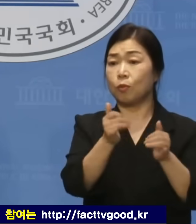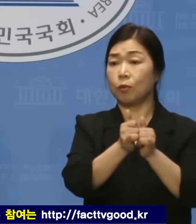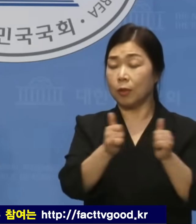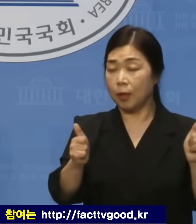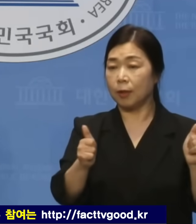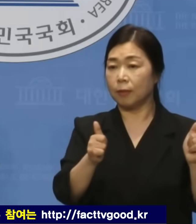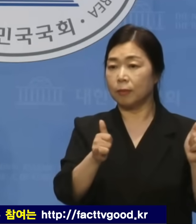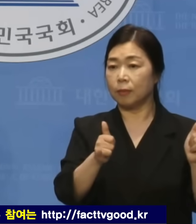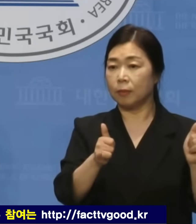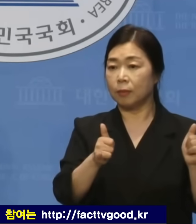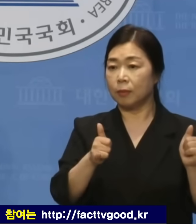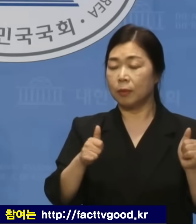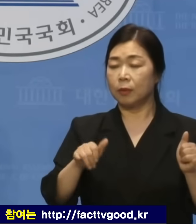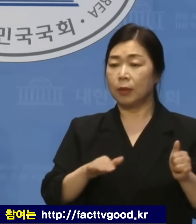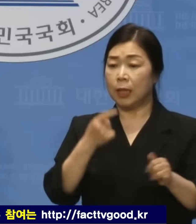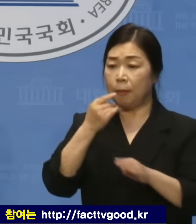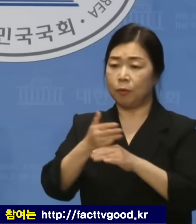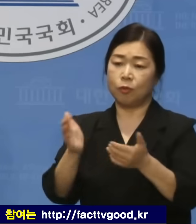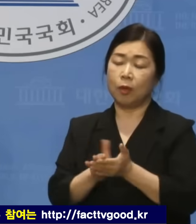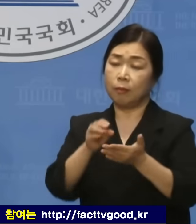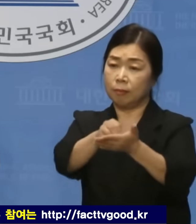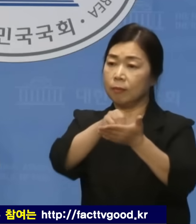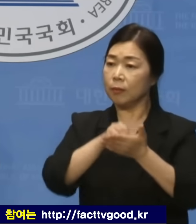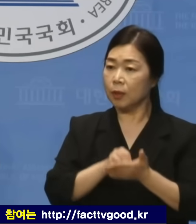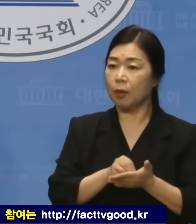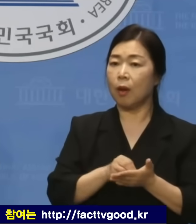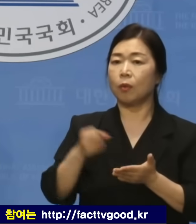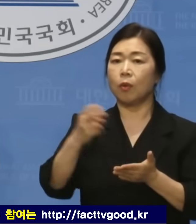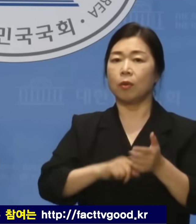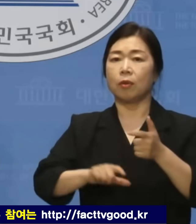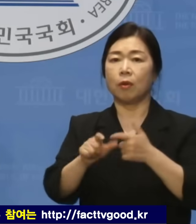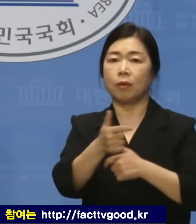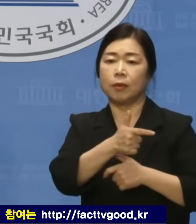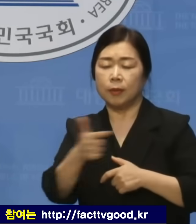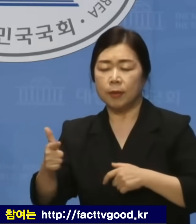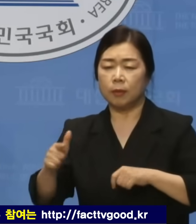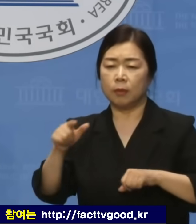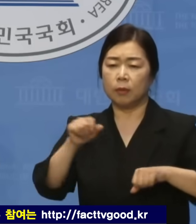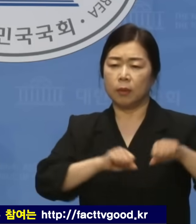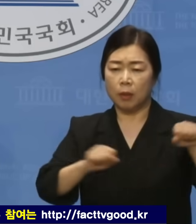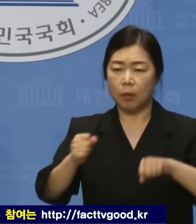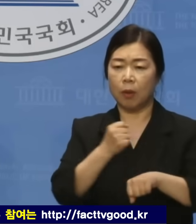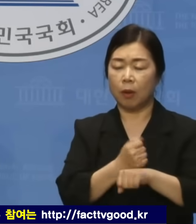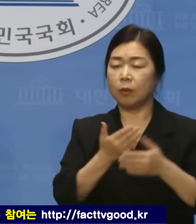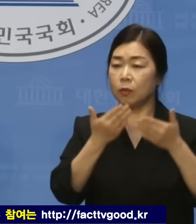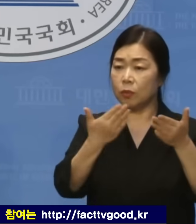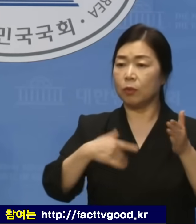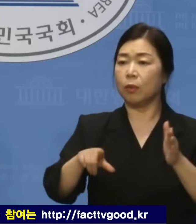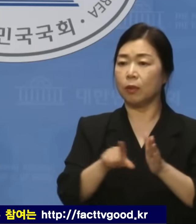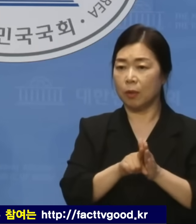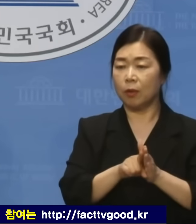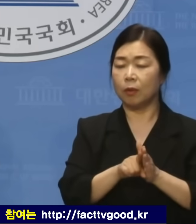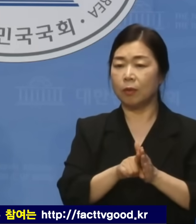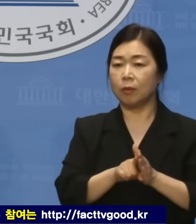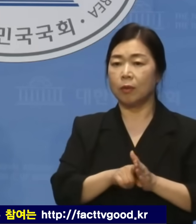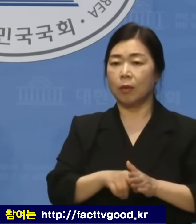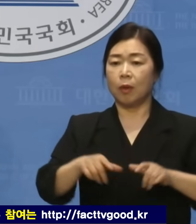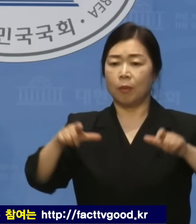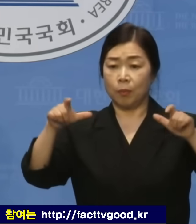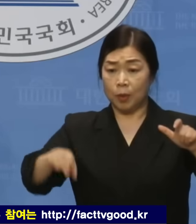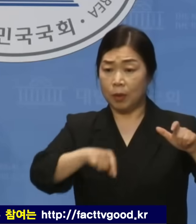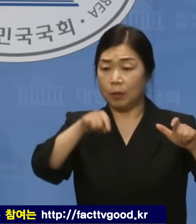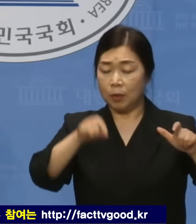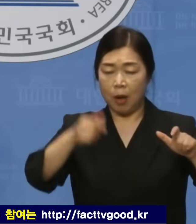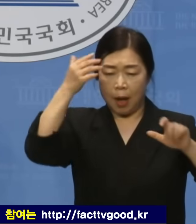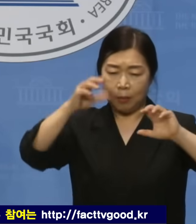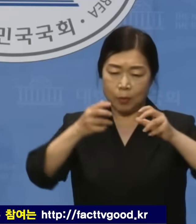입당하고 또 더 큰 뜻을 펼치기 위해서 노력했을 때 서울 시민은 물론이요 대한민국